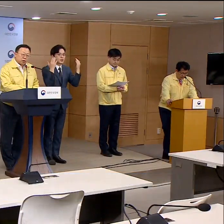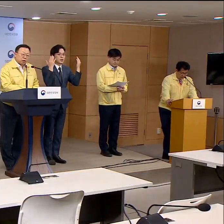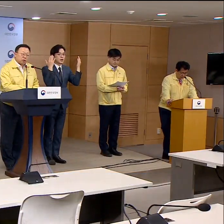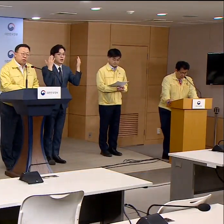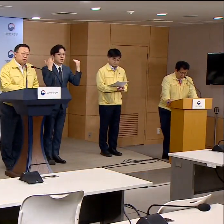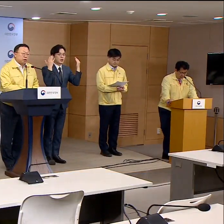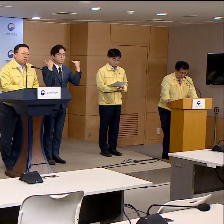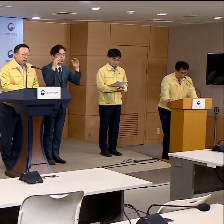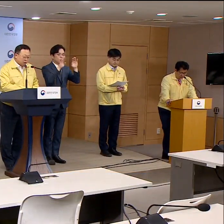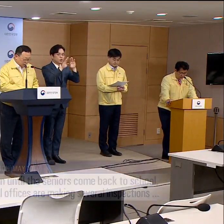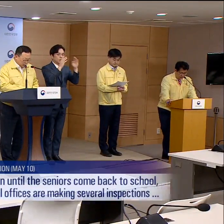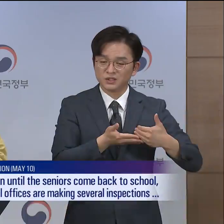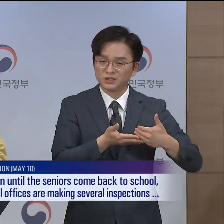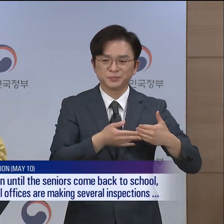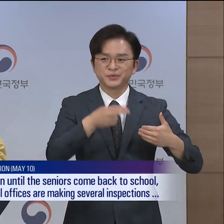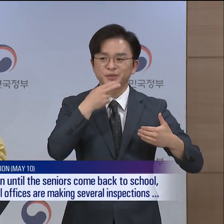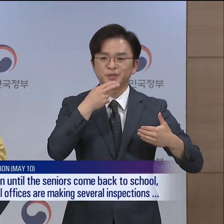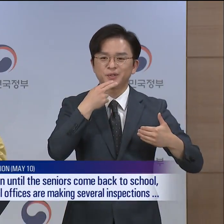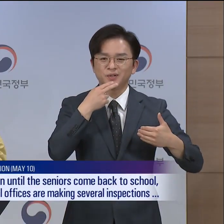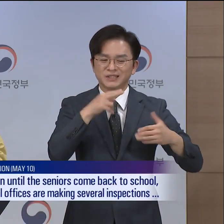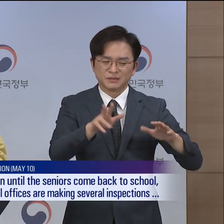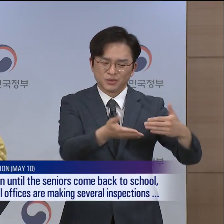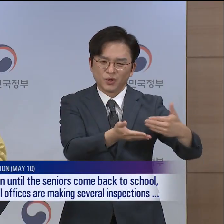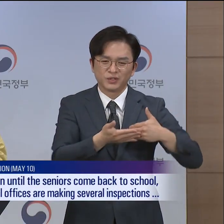schools. 아마 이제 시도 교육청이